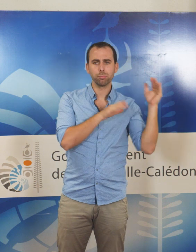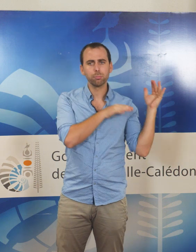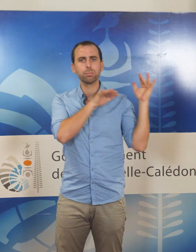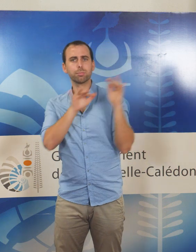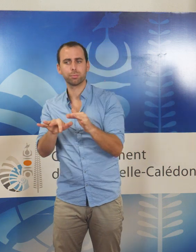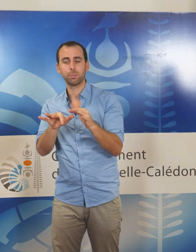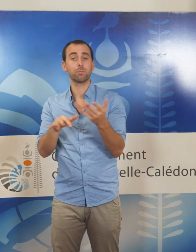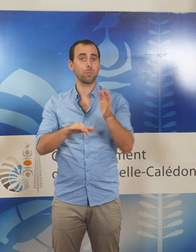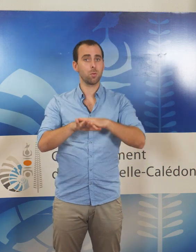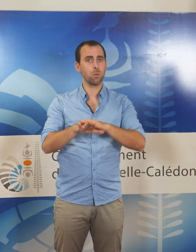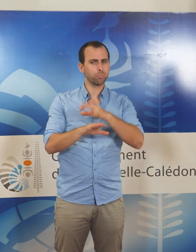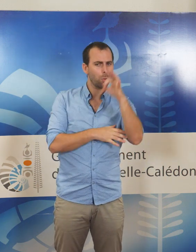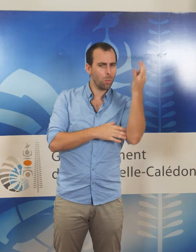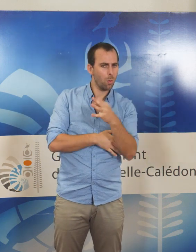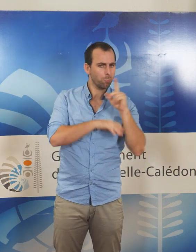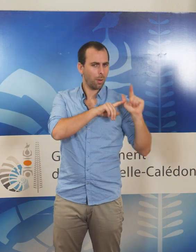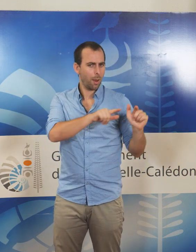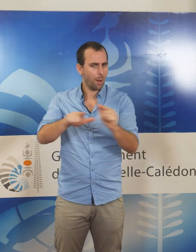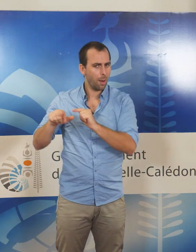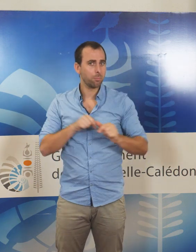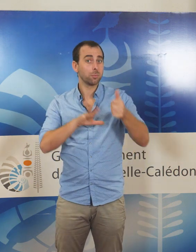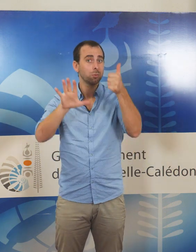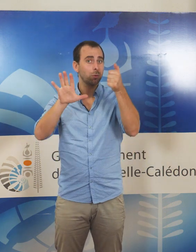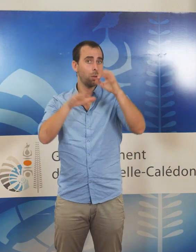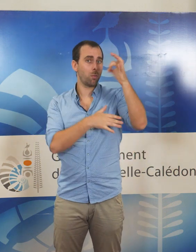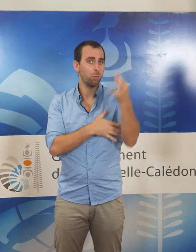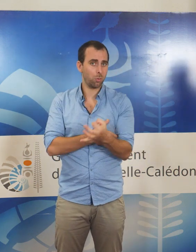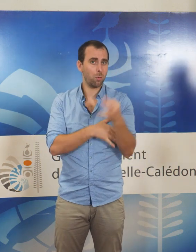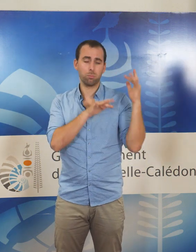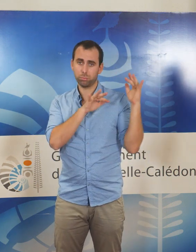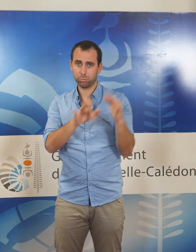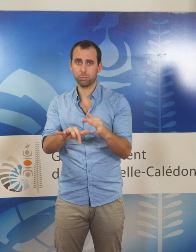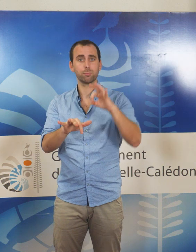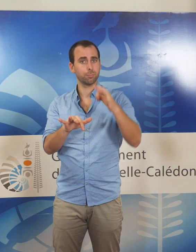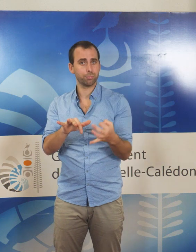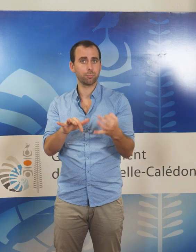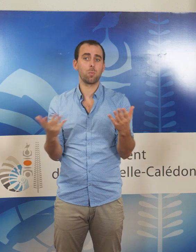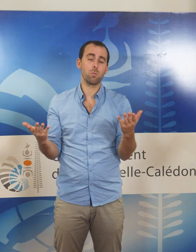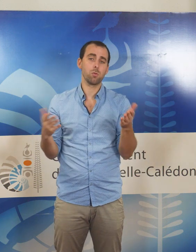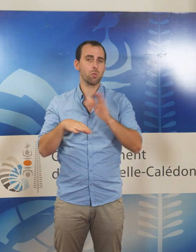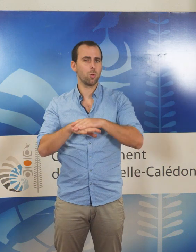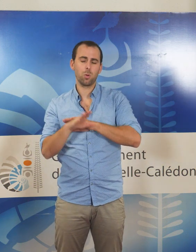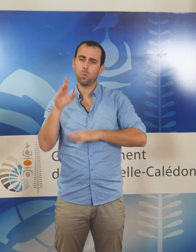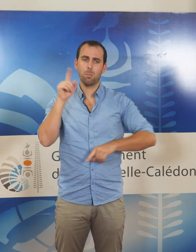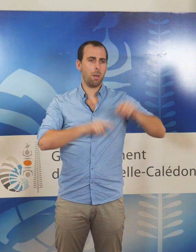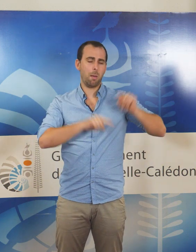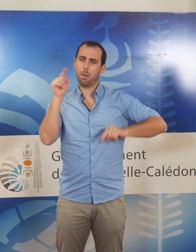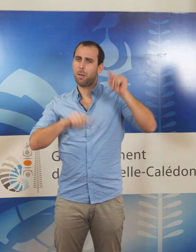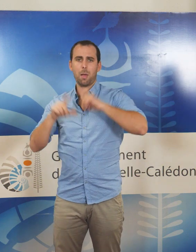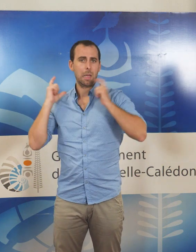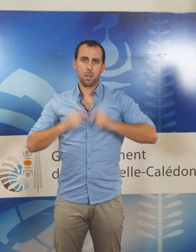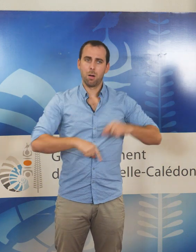semaine, le taux de présence moyen a été de 60% des effectifs attendus, avec de fortes disparités entre les